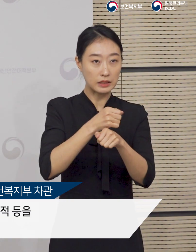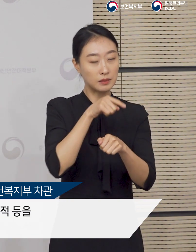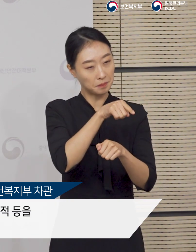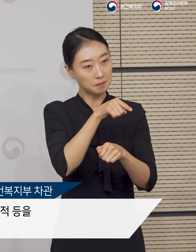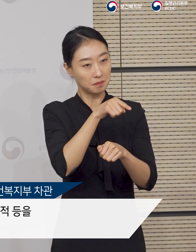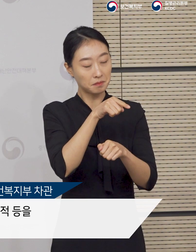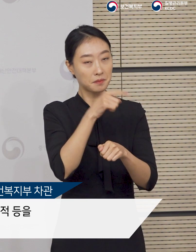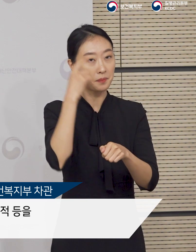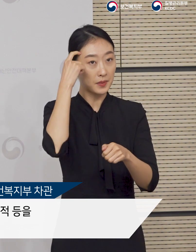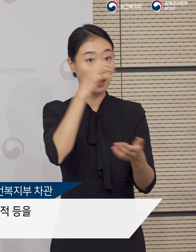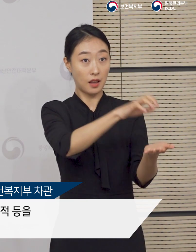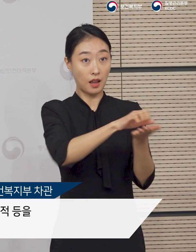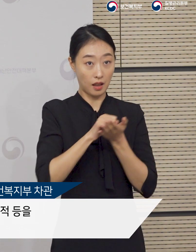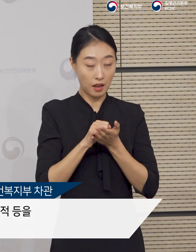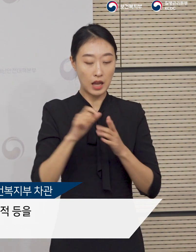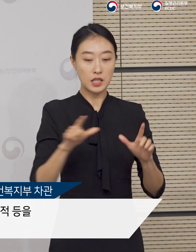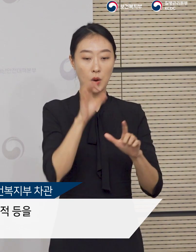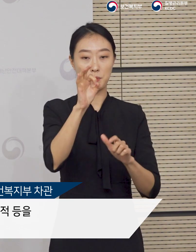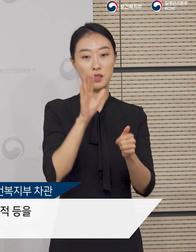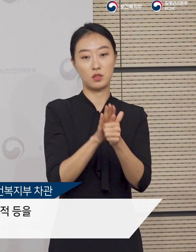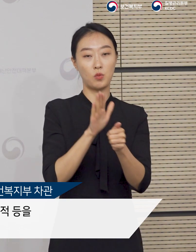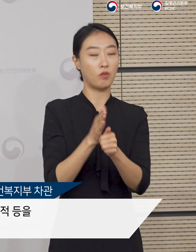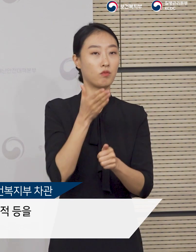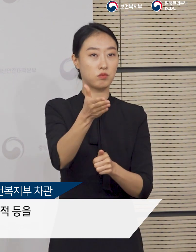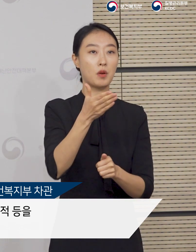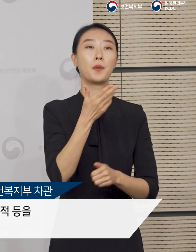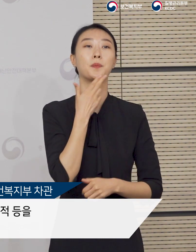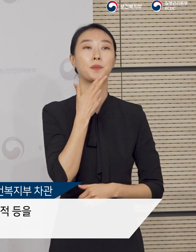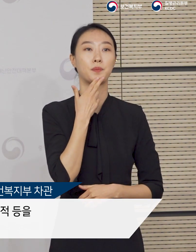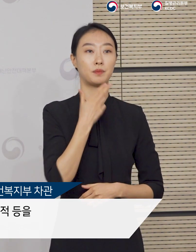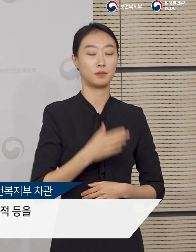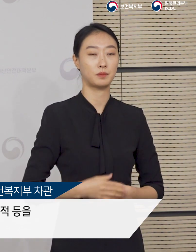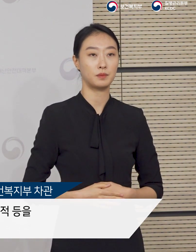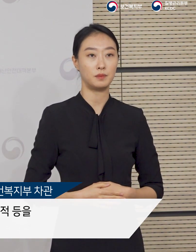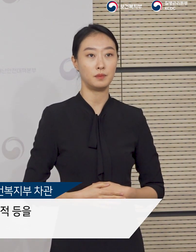고려하여 생활지원비를 지원하지 않습니다.